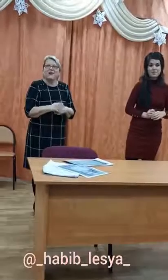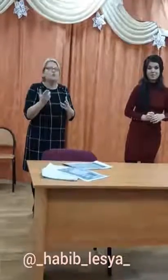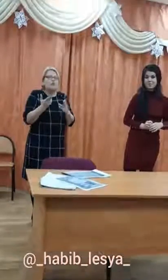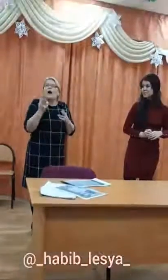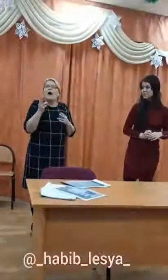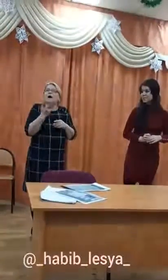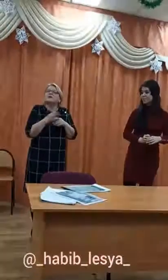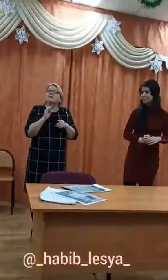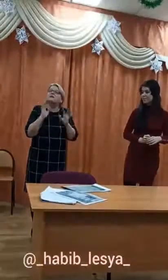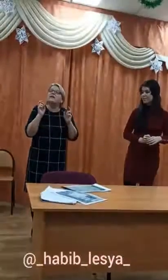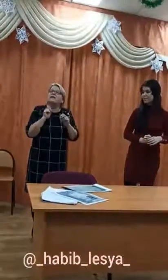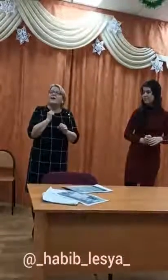Ну, это называется